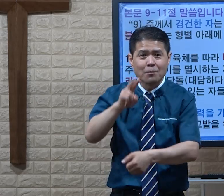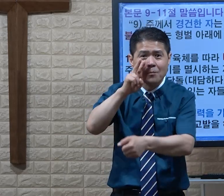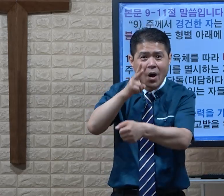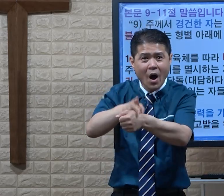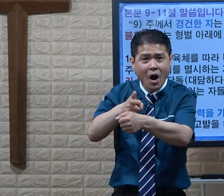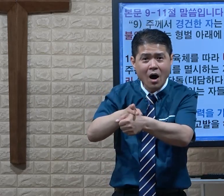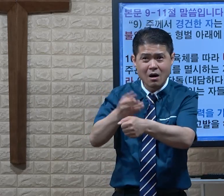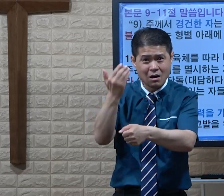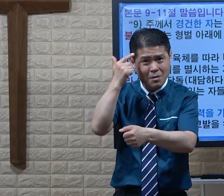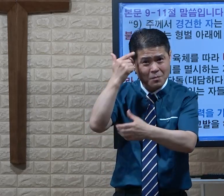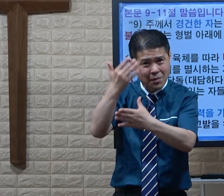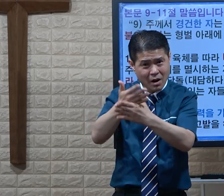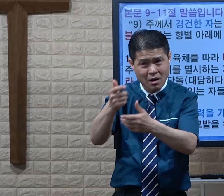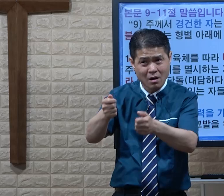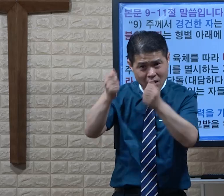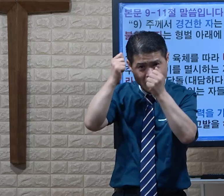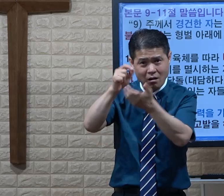정말 뛰어난 서신입니다.